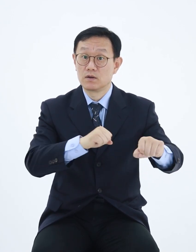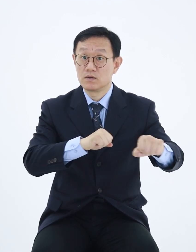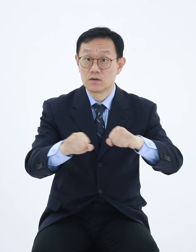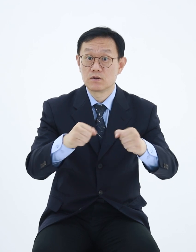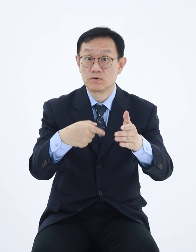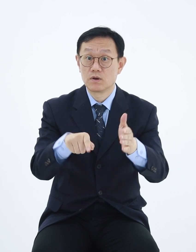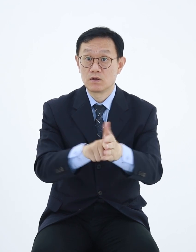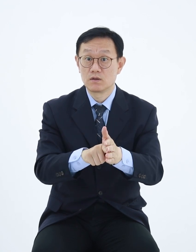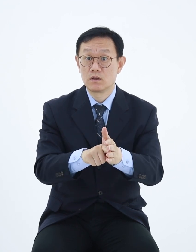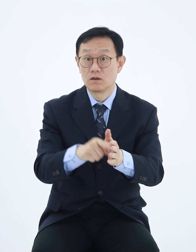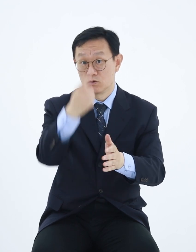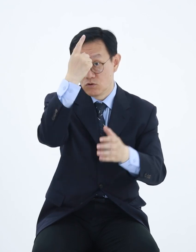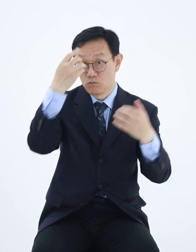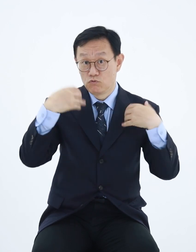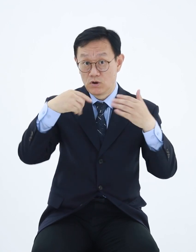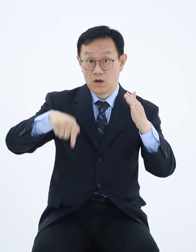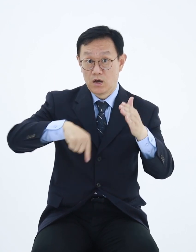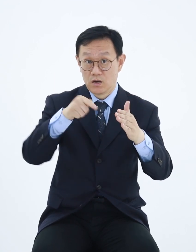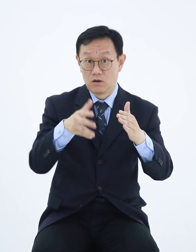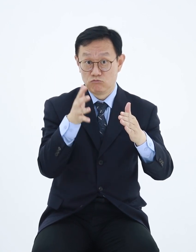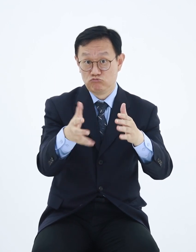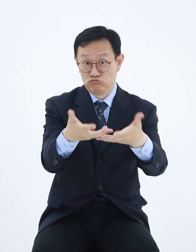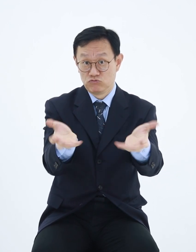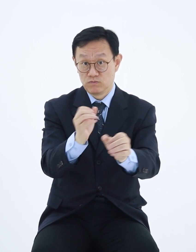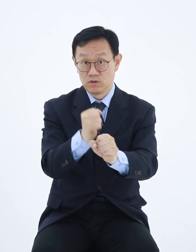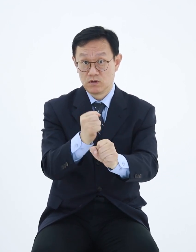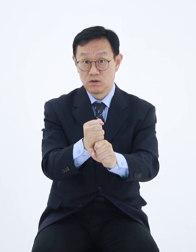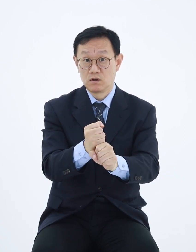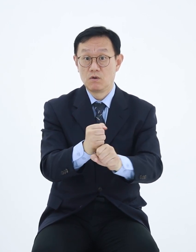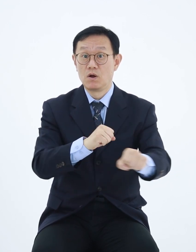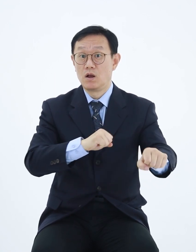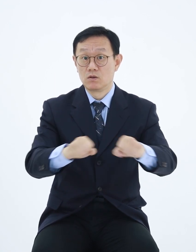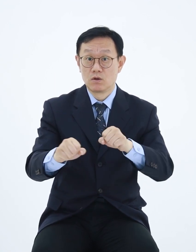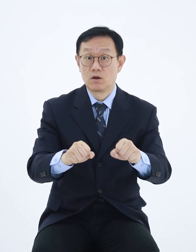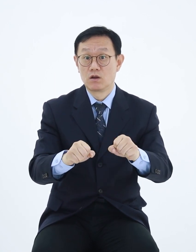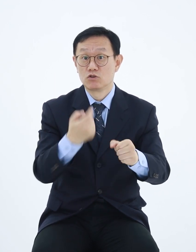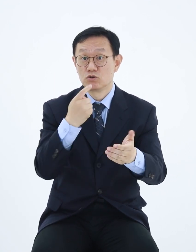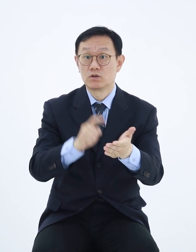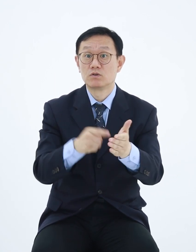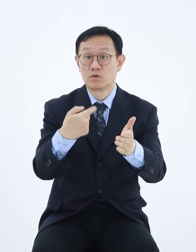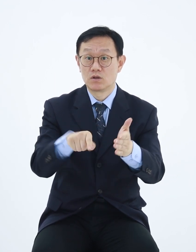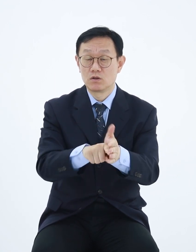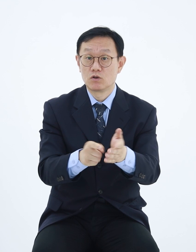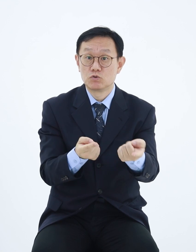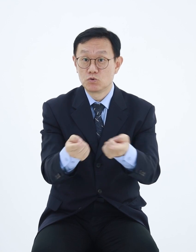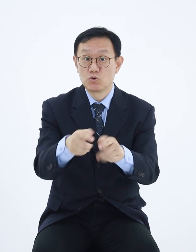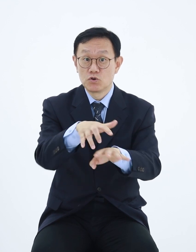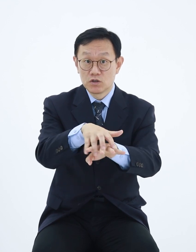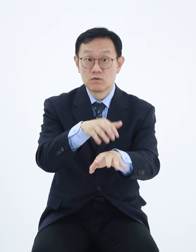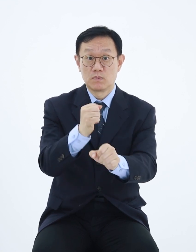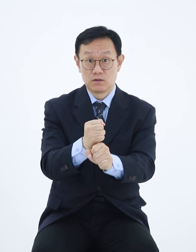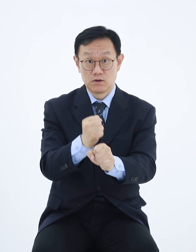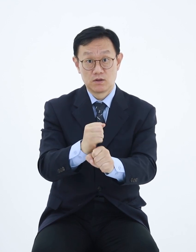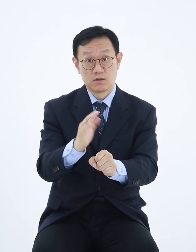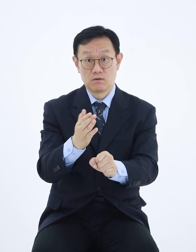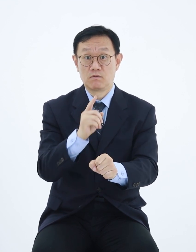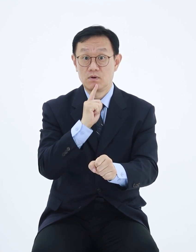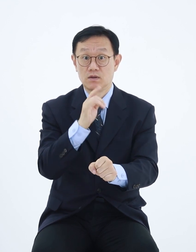정부안에 전담부서를 만들어야 하고 관련 활동을 용이하게 하기 위해 조정기구를 설치해야 한다고 되어 있습니다.